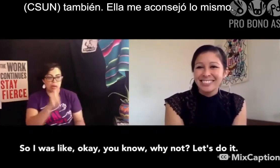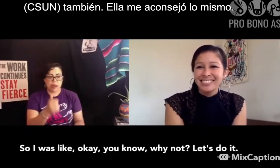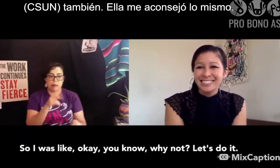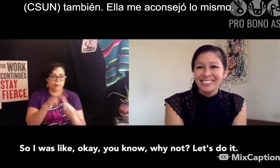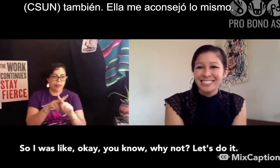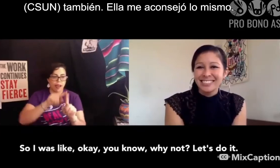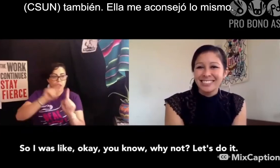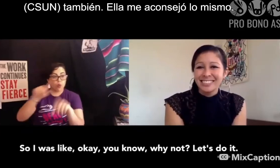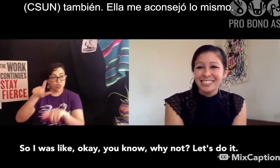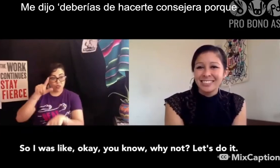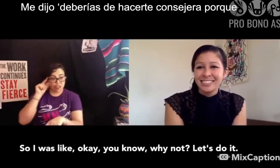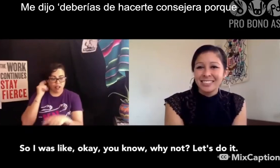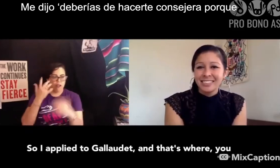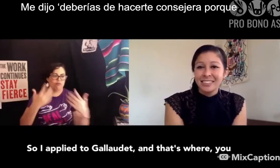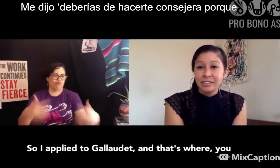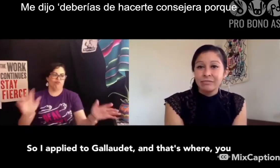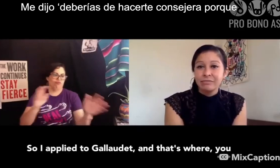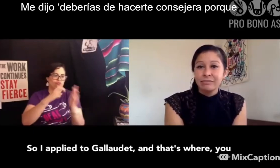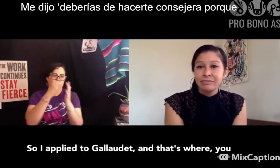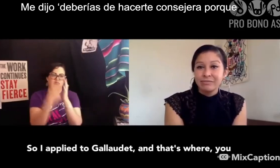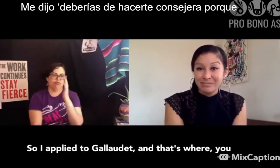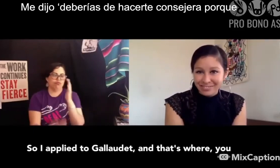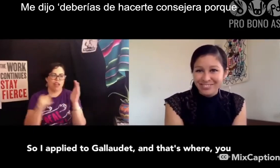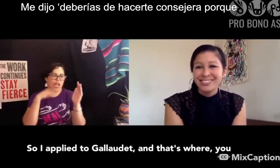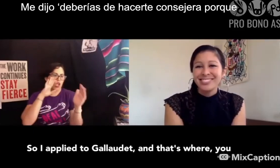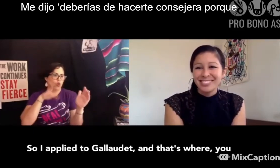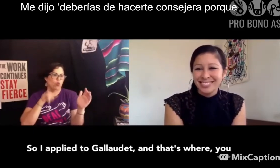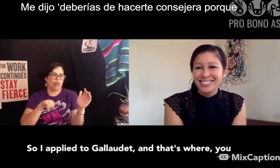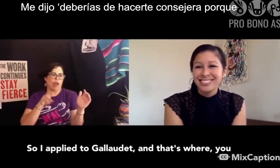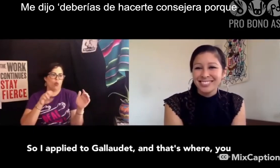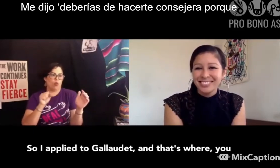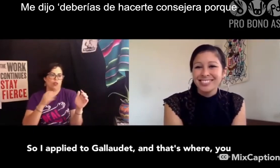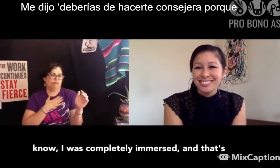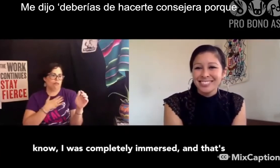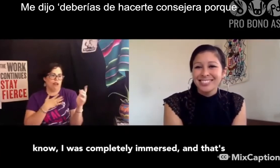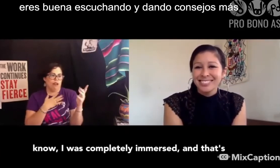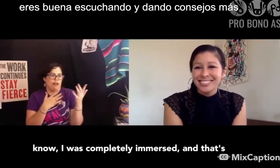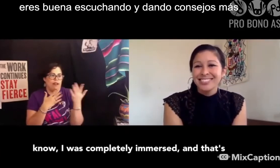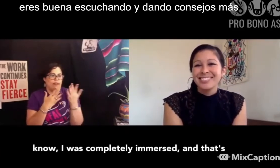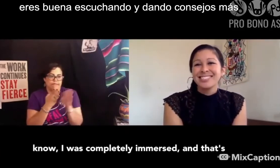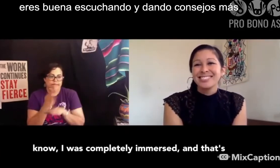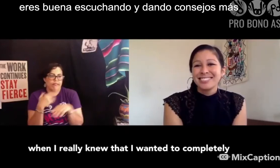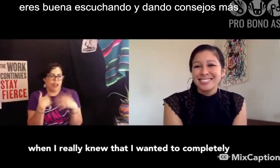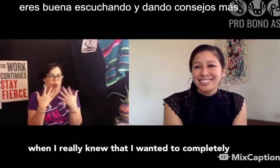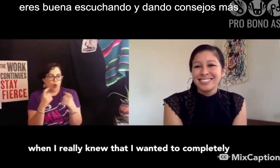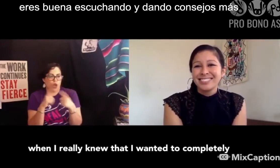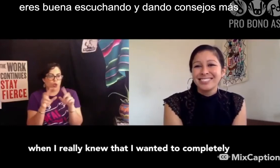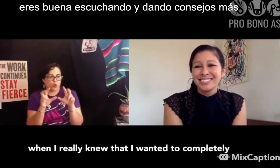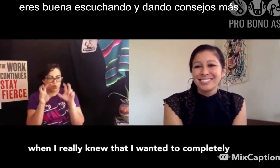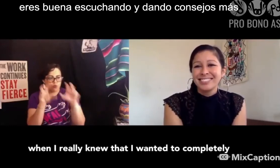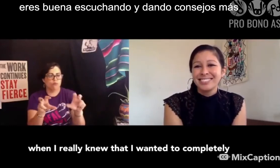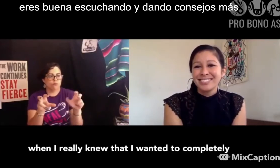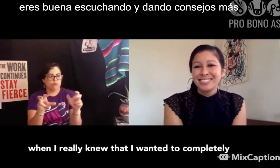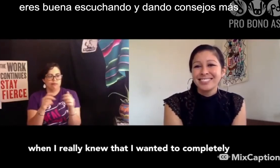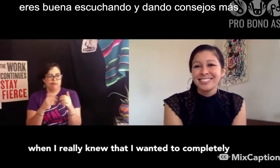también ella me aconsejó lo mismo. Me dijo, deberías de hacerte consejera porque eres buena escuchando